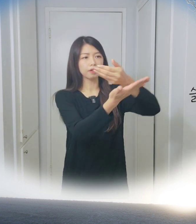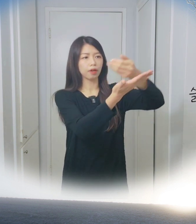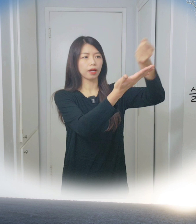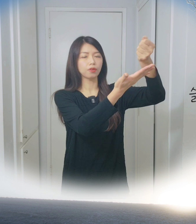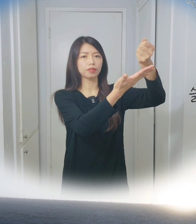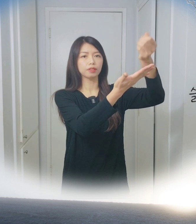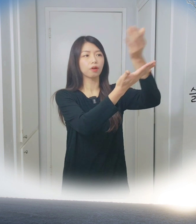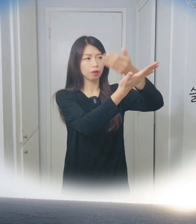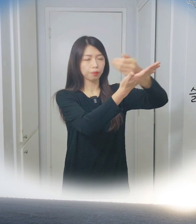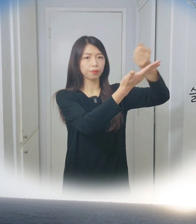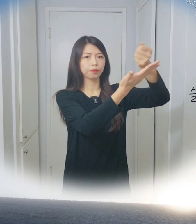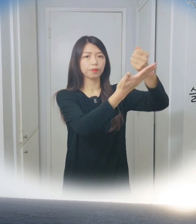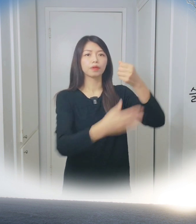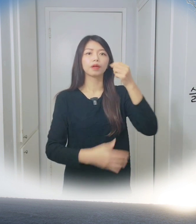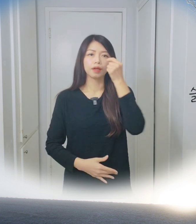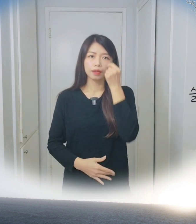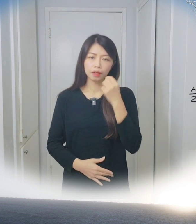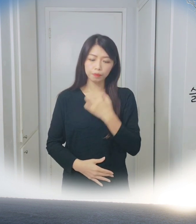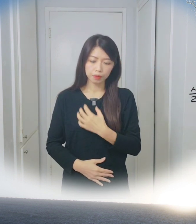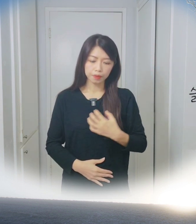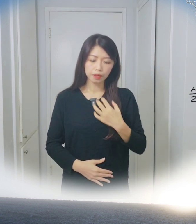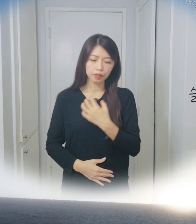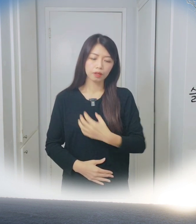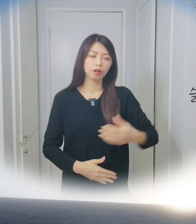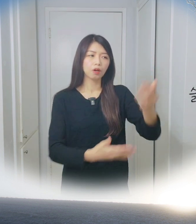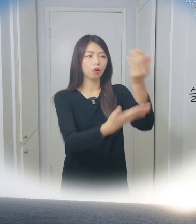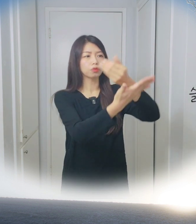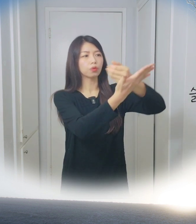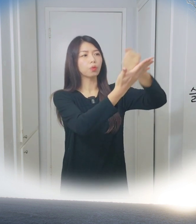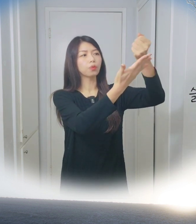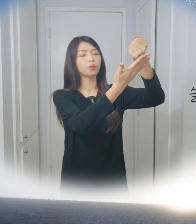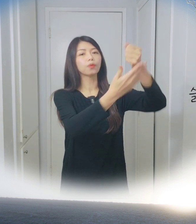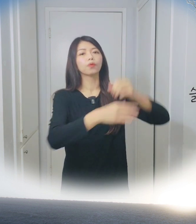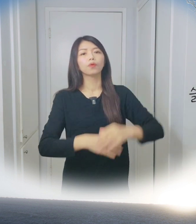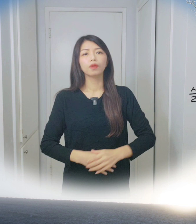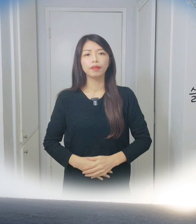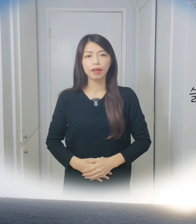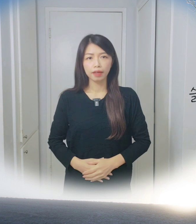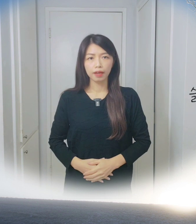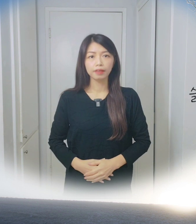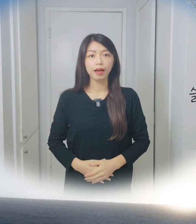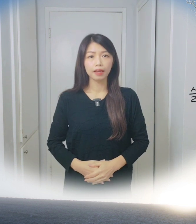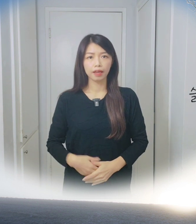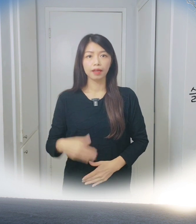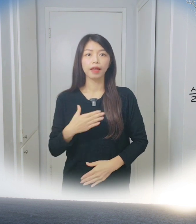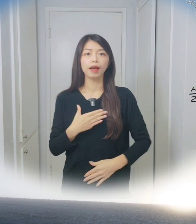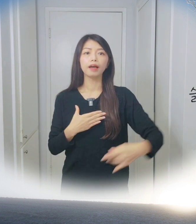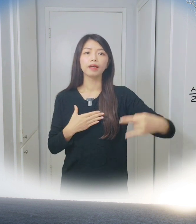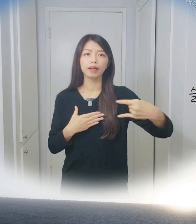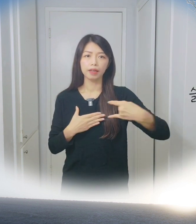아까 이렇게 가져가시는 거. 슬픔을 거두고 내게,